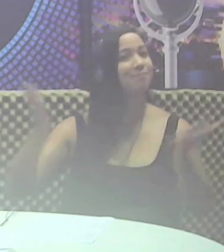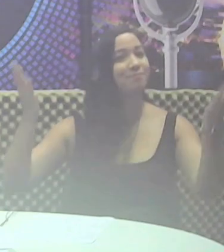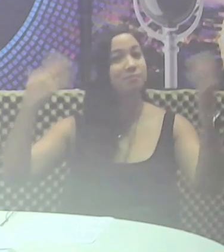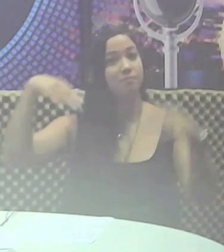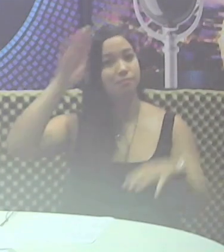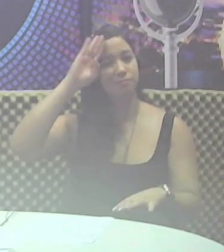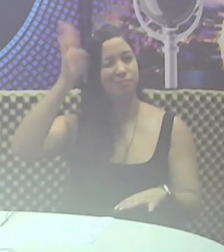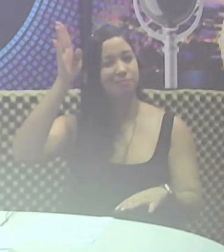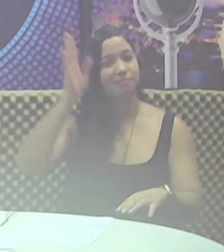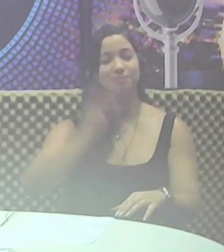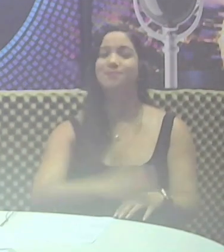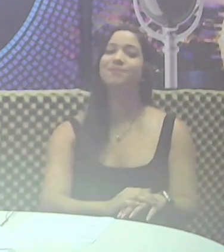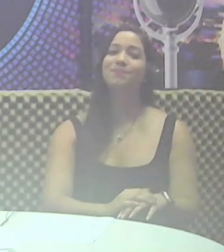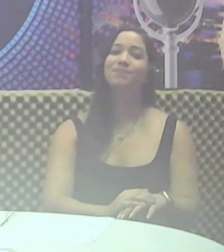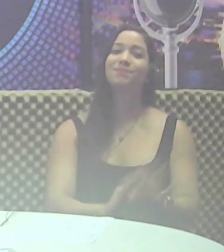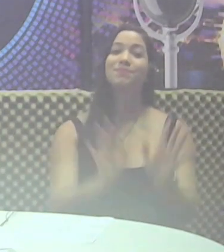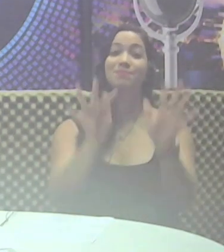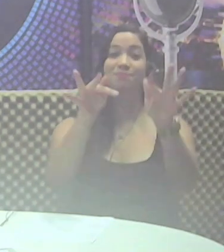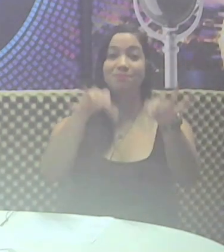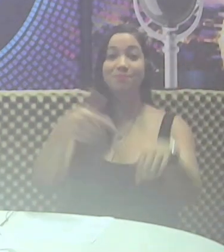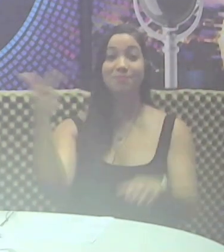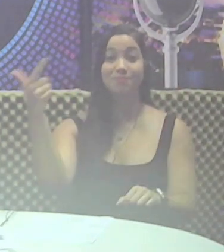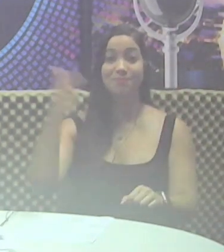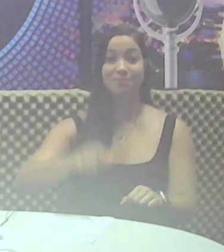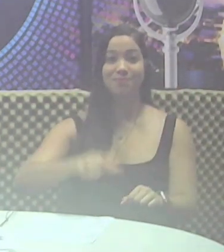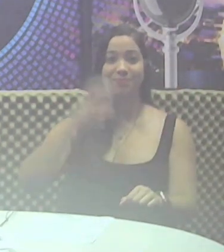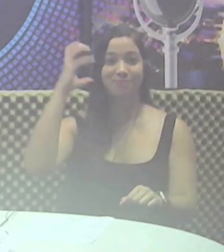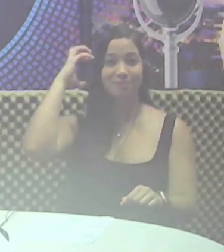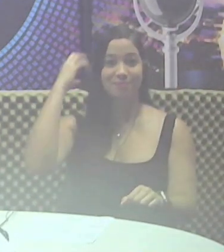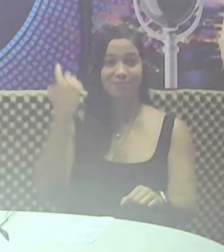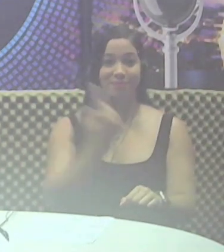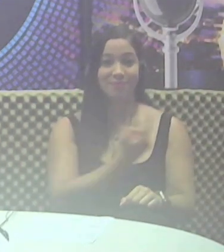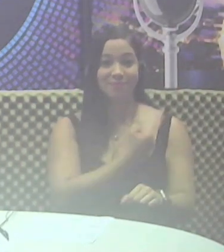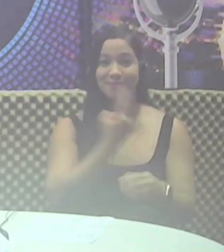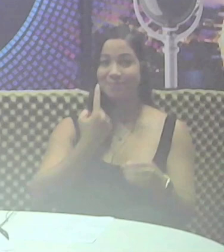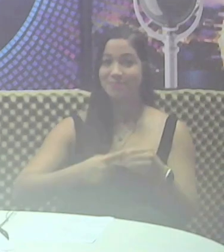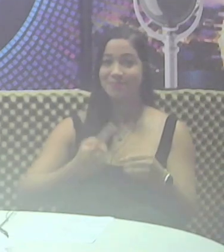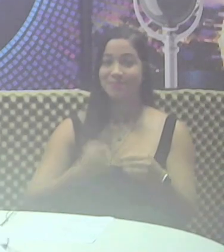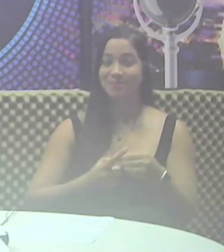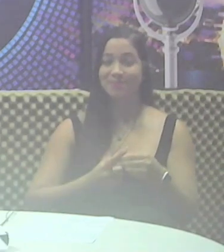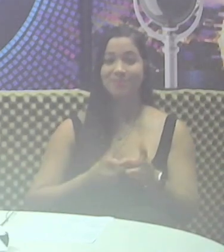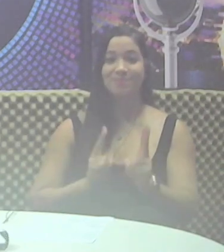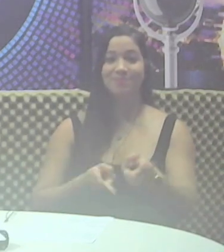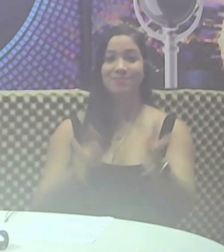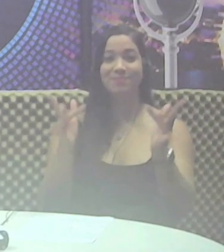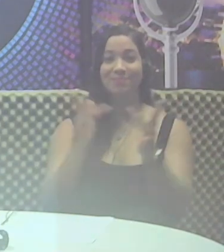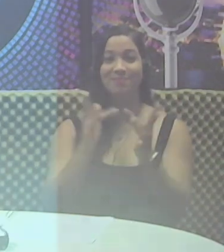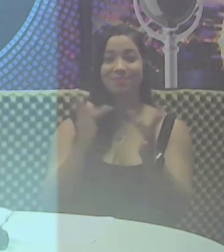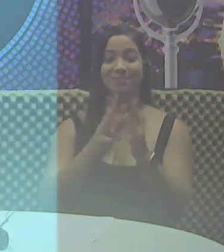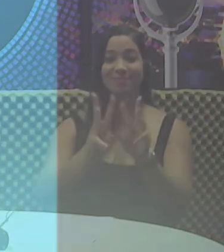bem. Fica por aqui mais uma edição do programa da Rádio Nossa Cidade.